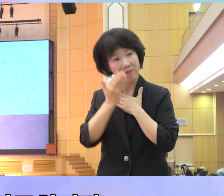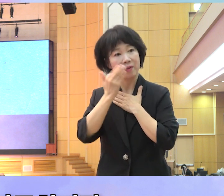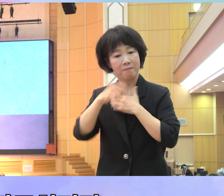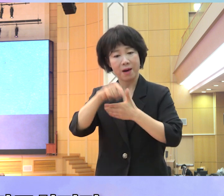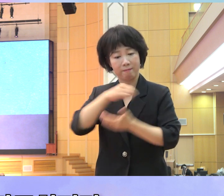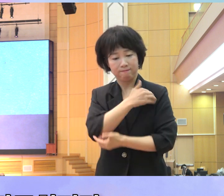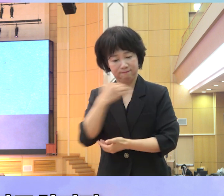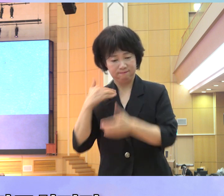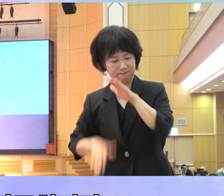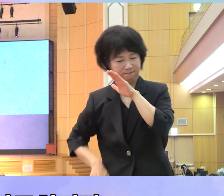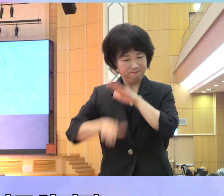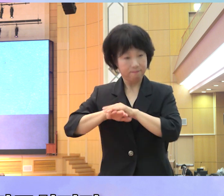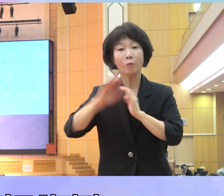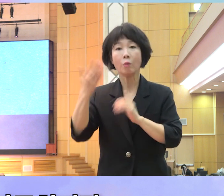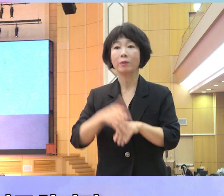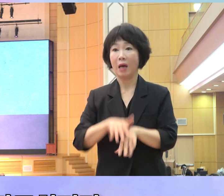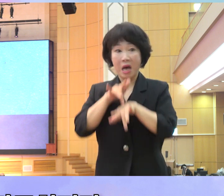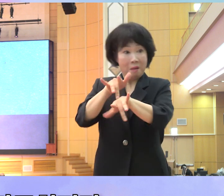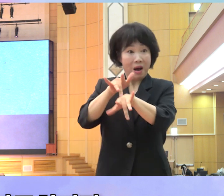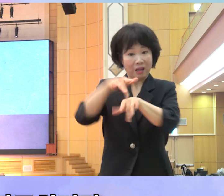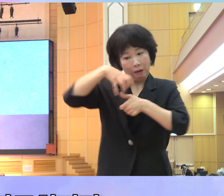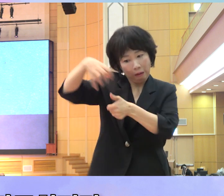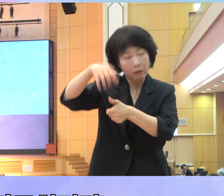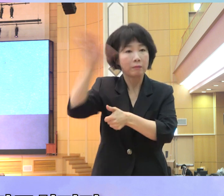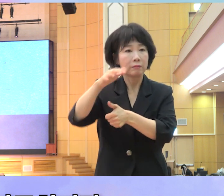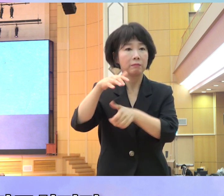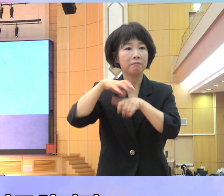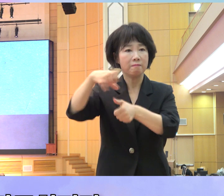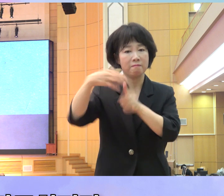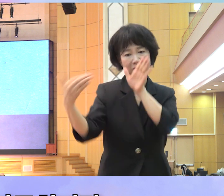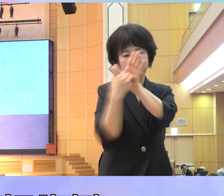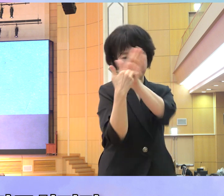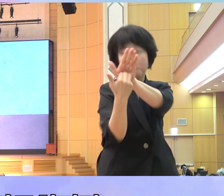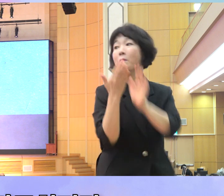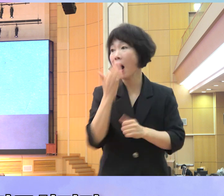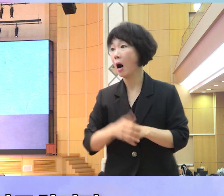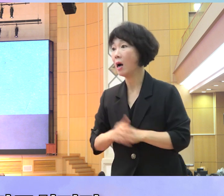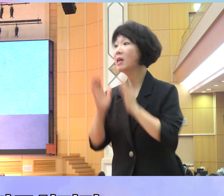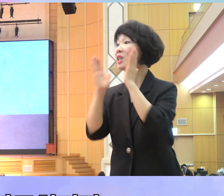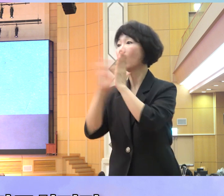메꿔준다니까. 마귀가 틈 못하게 빈틈을 딱 메꿔버리는 거예요.